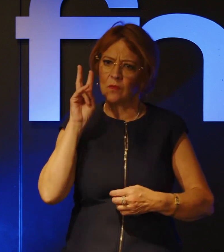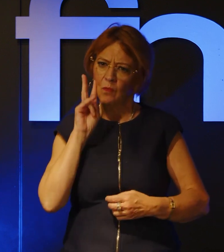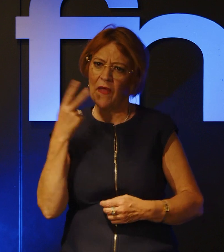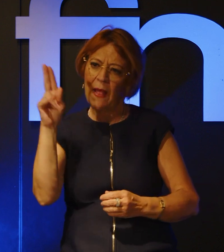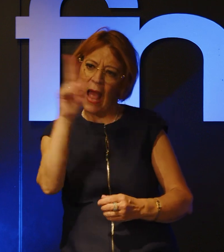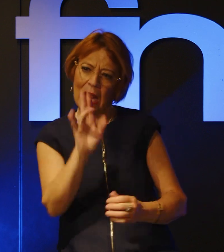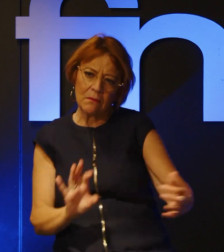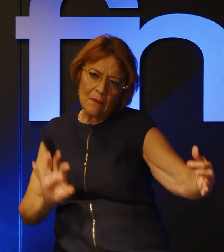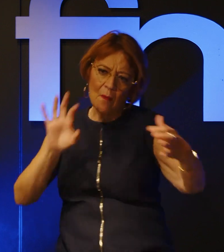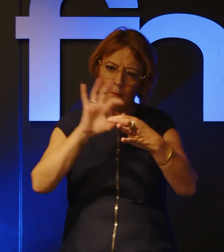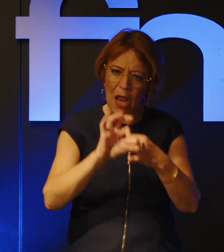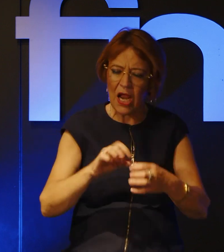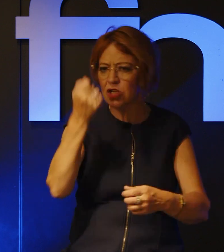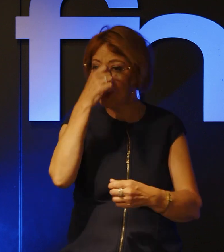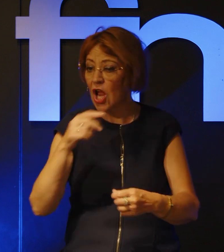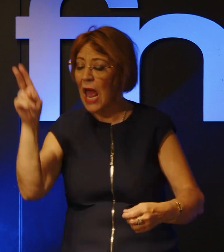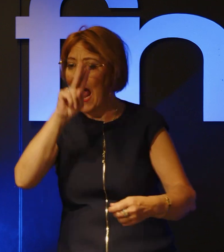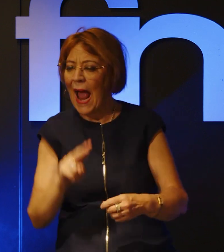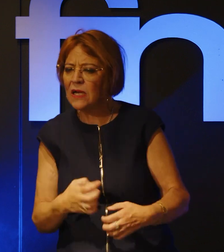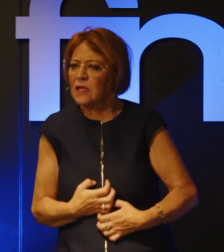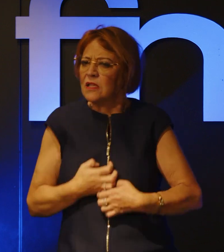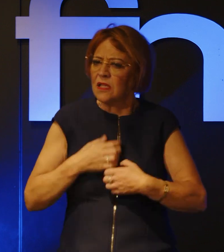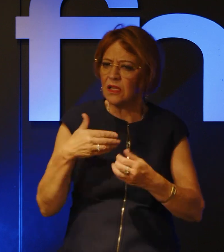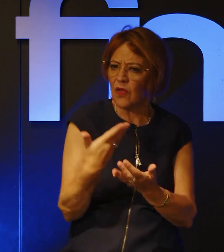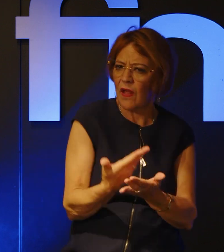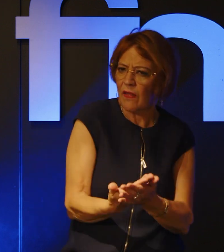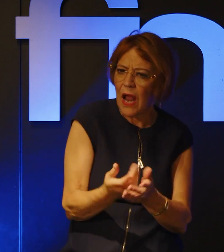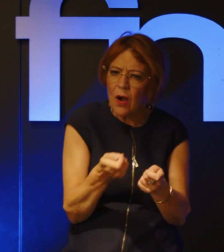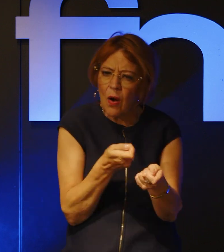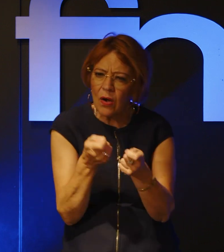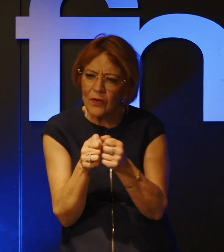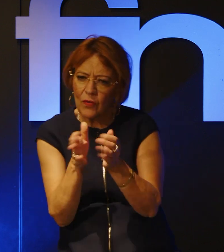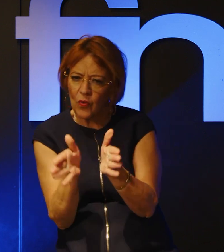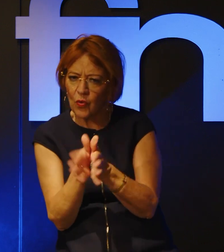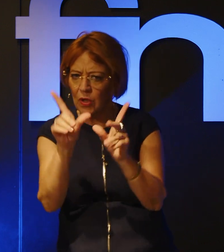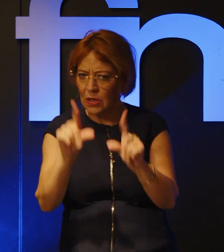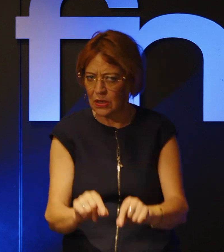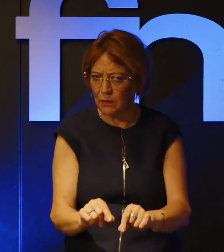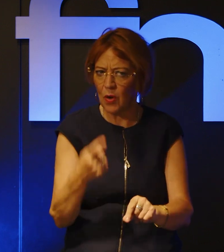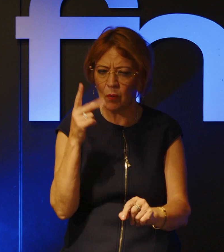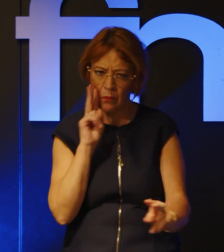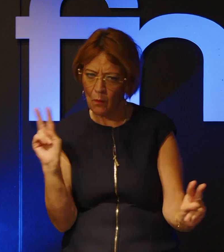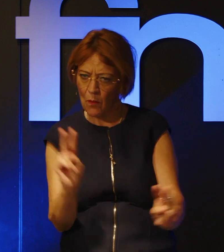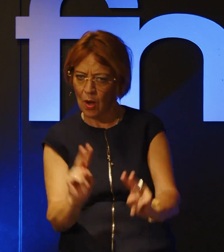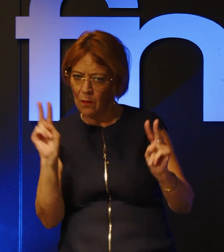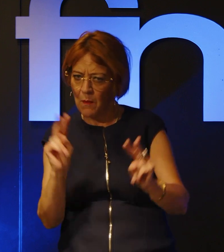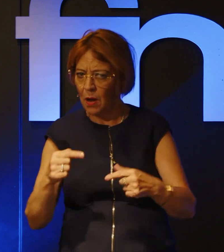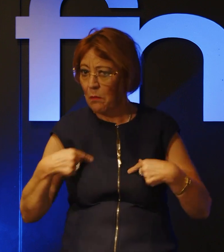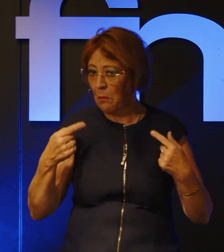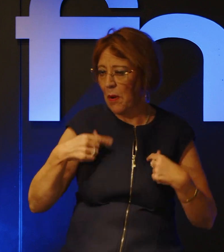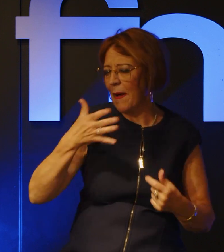através da arte e a história de arte no sentido de encontrar uma organização e um um reconhecimento da própria